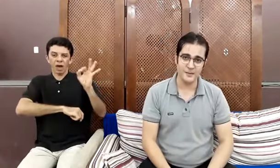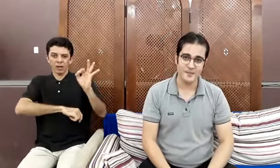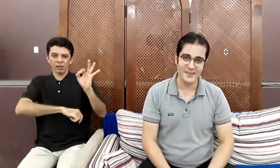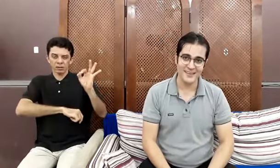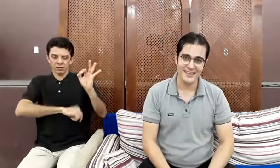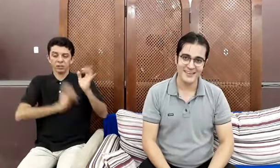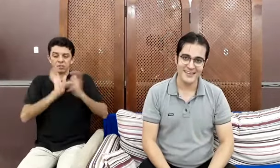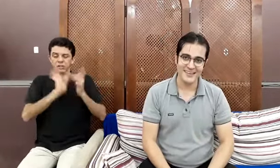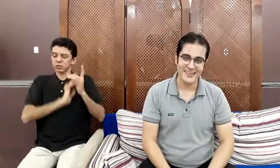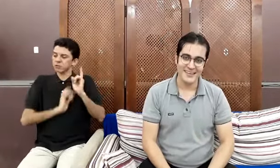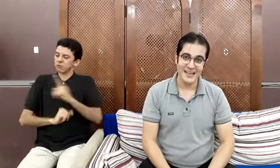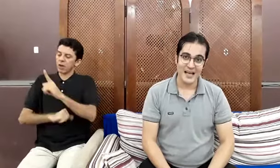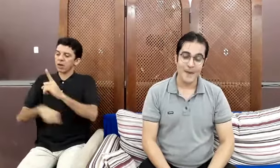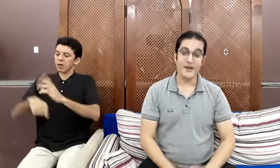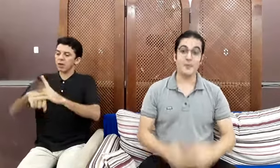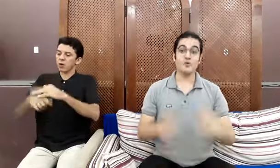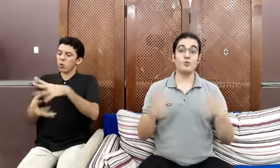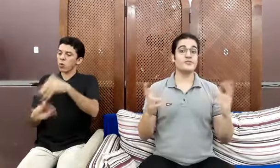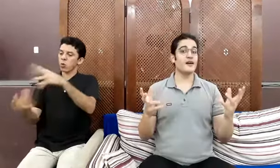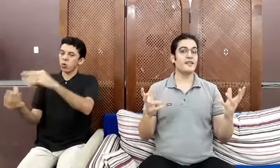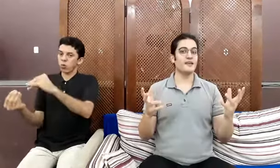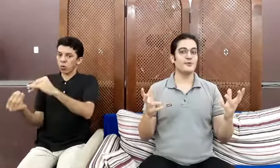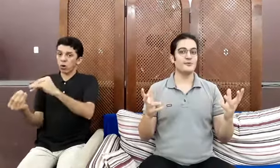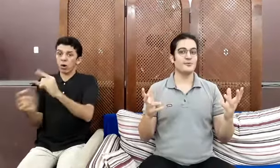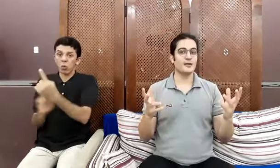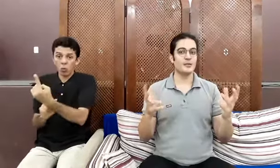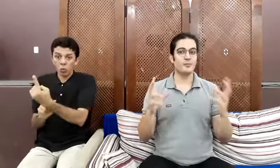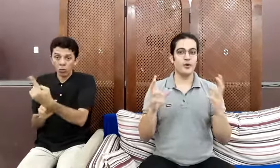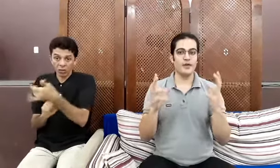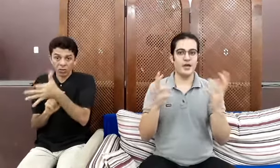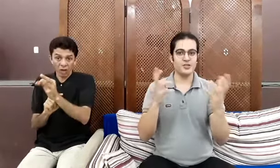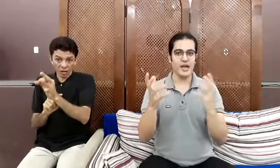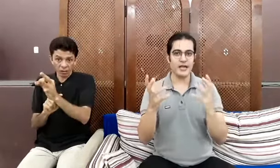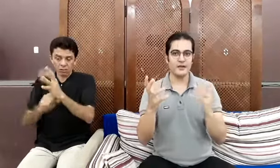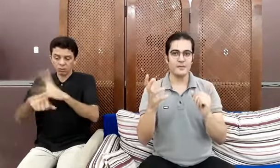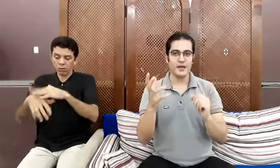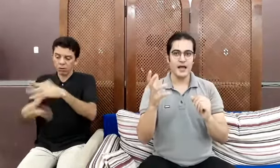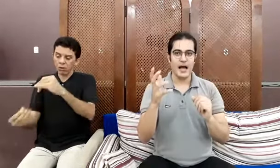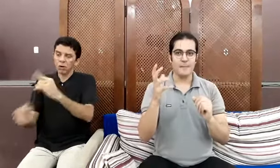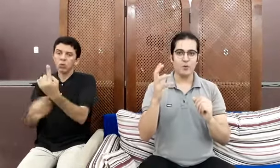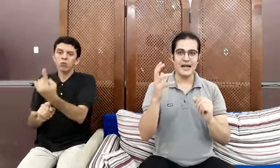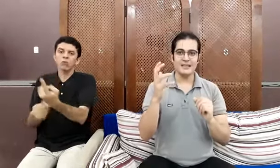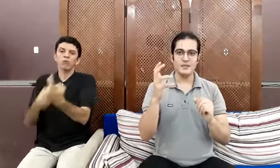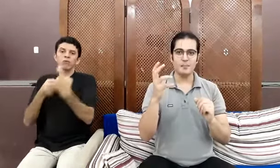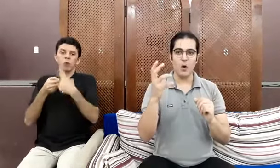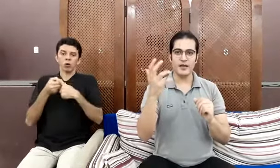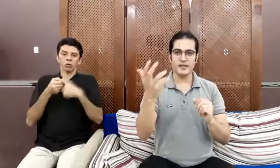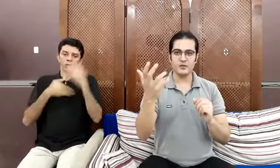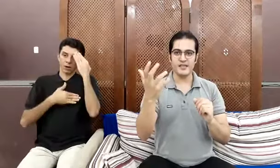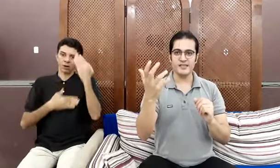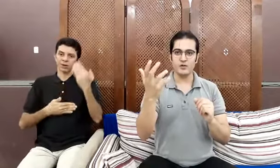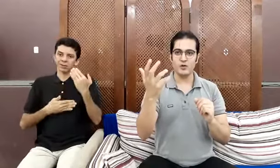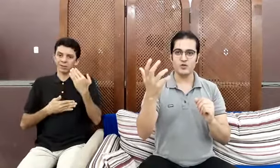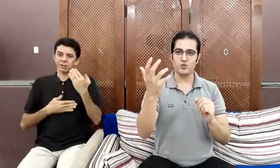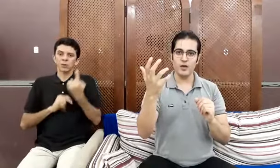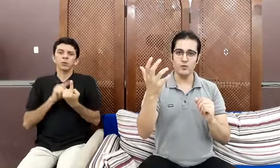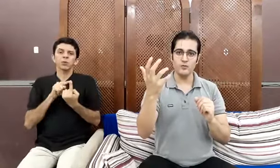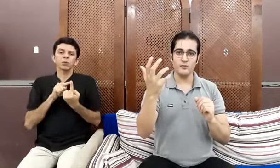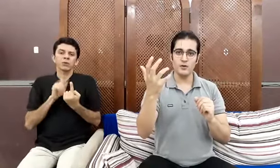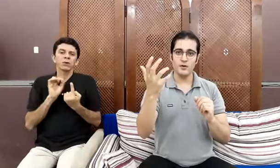agradecer. A parábola do bom samaritano, que põe em xeque a bondade hipócrita do